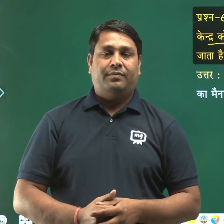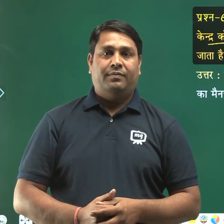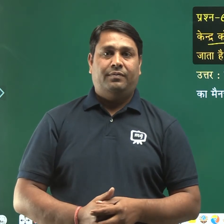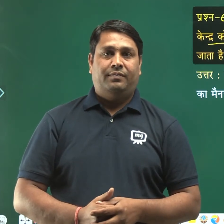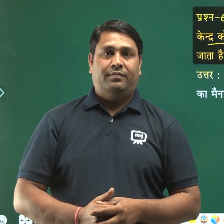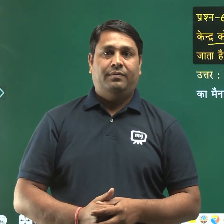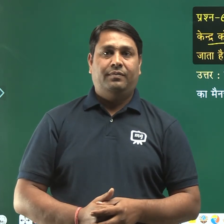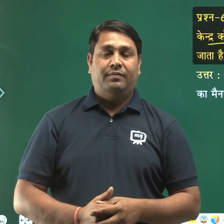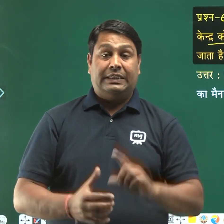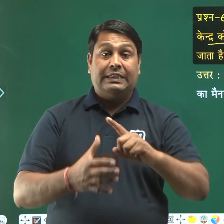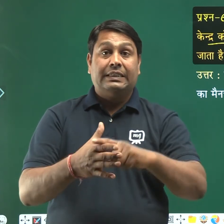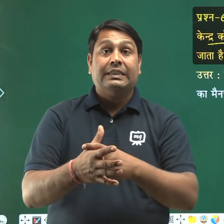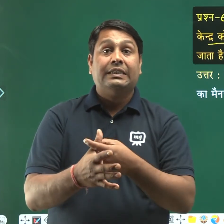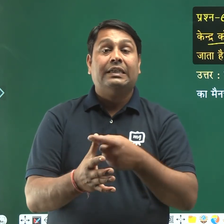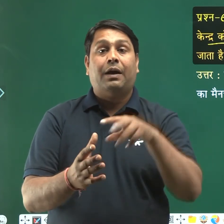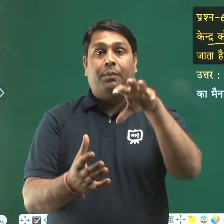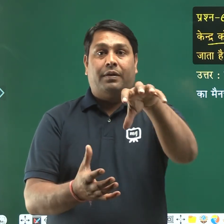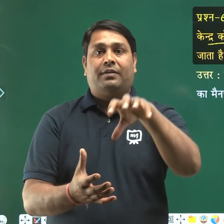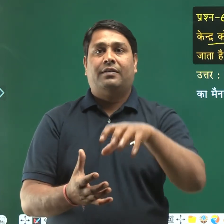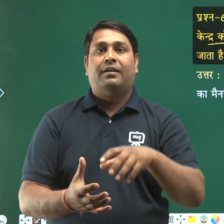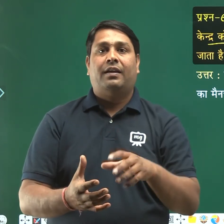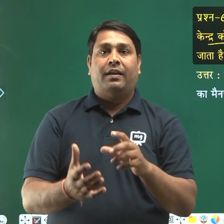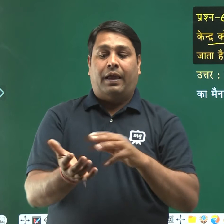जापान का मैनचेस्टर